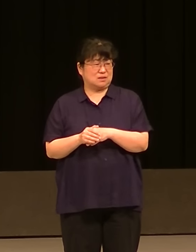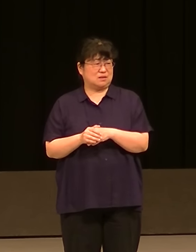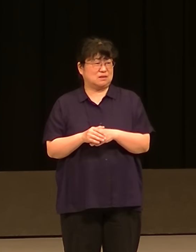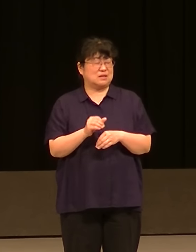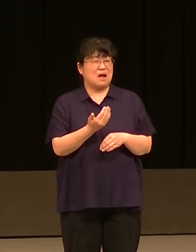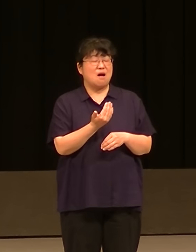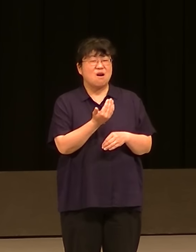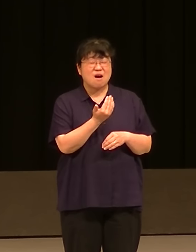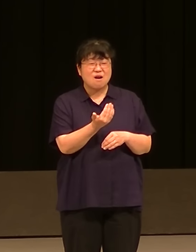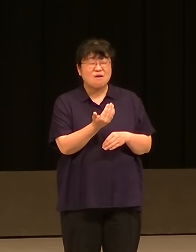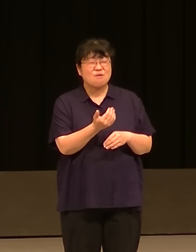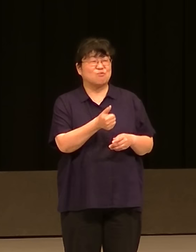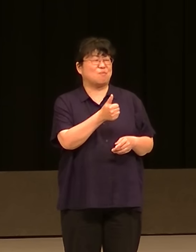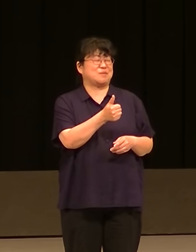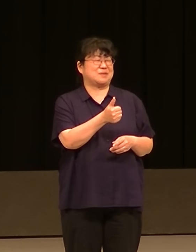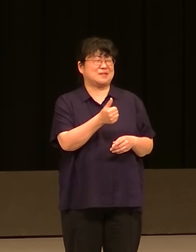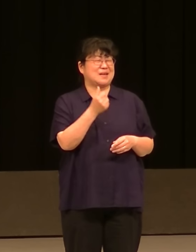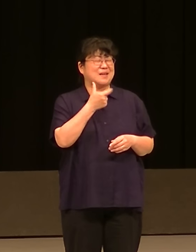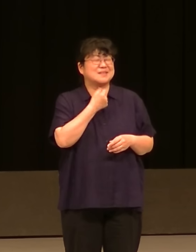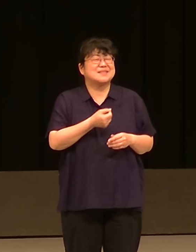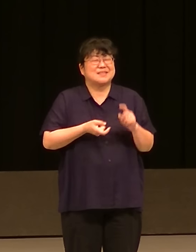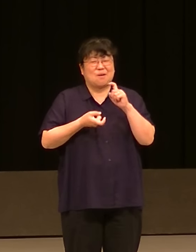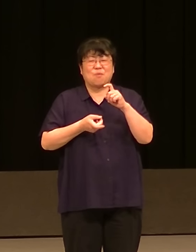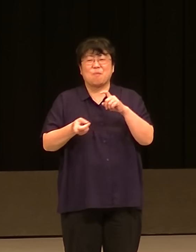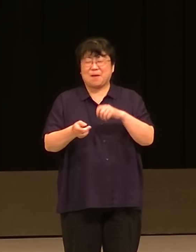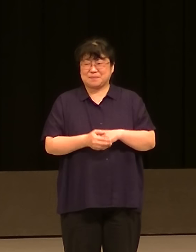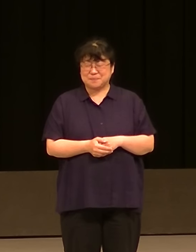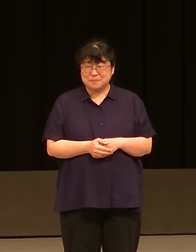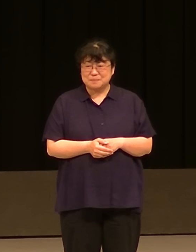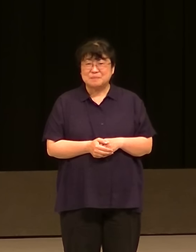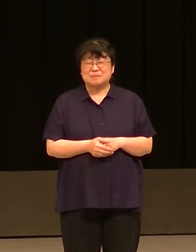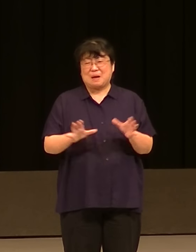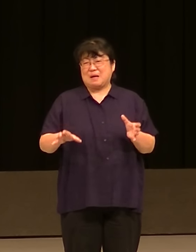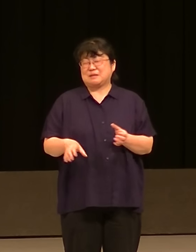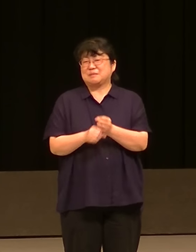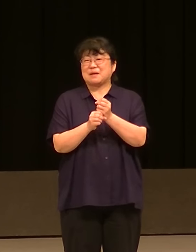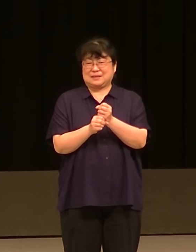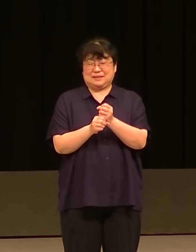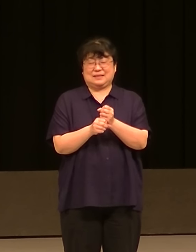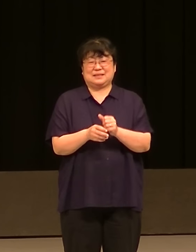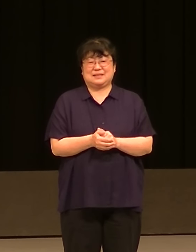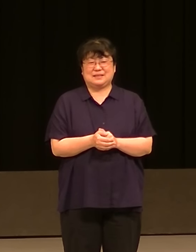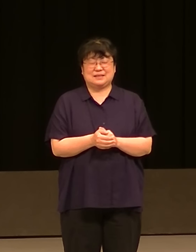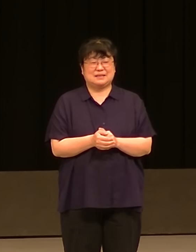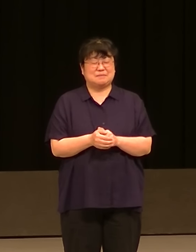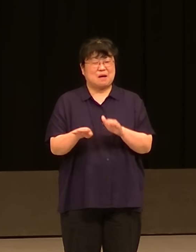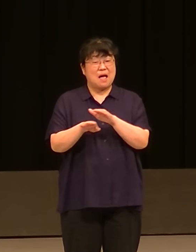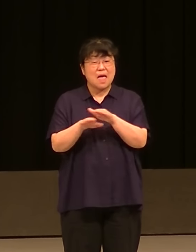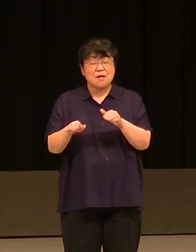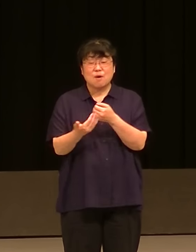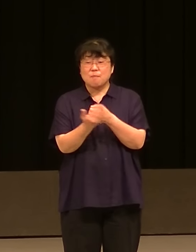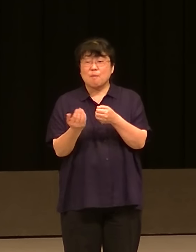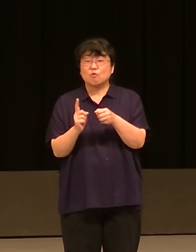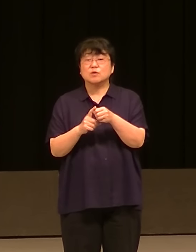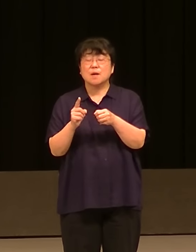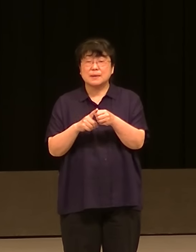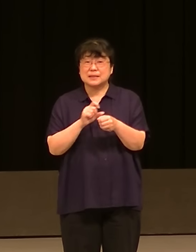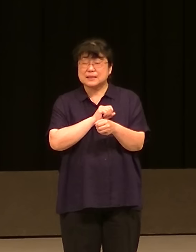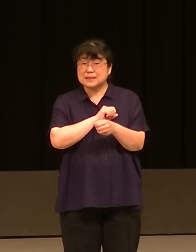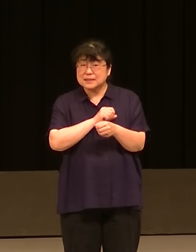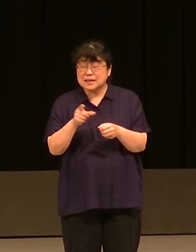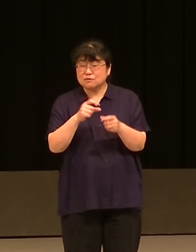がとても好きな言葉でございまして、要するに、この、まあ、平和を守るために